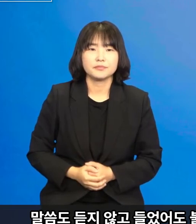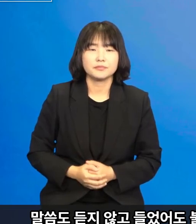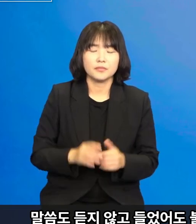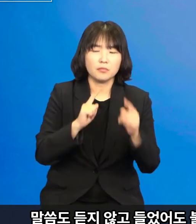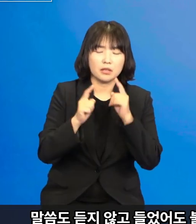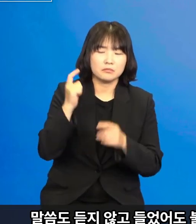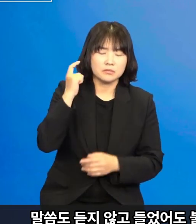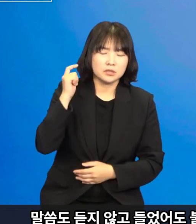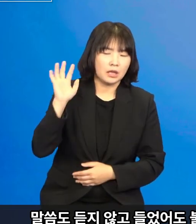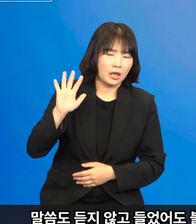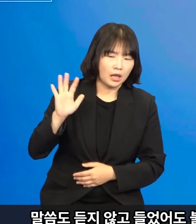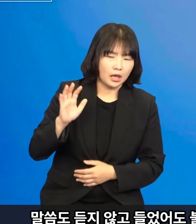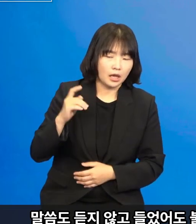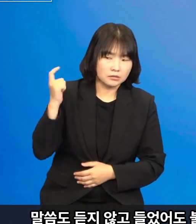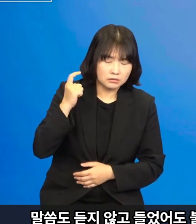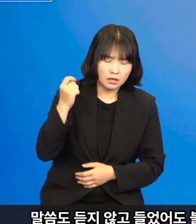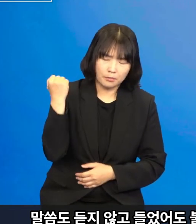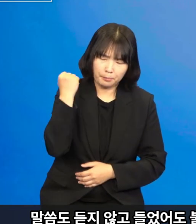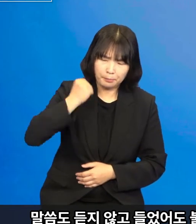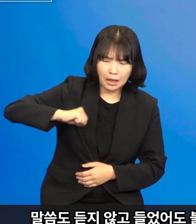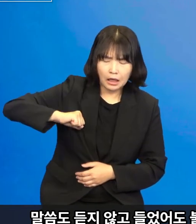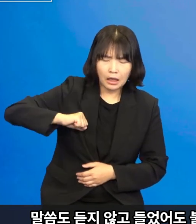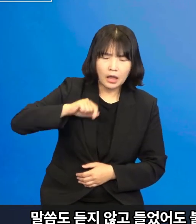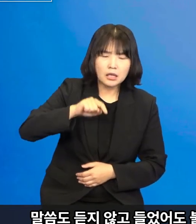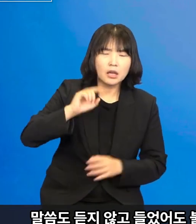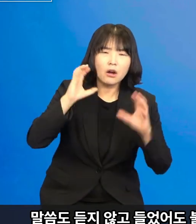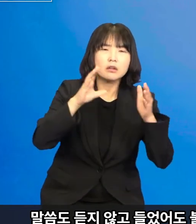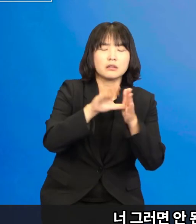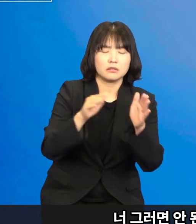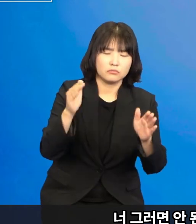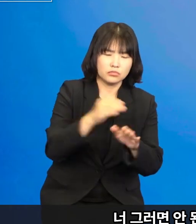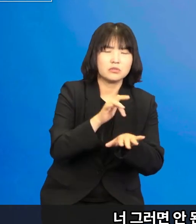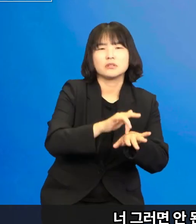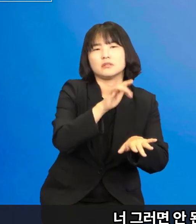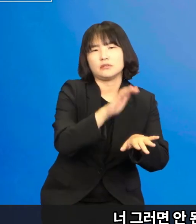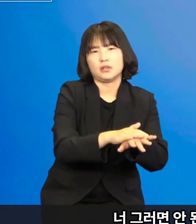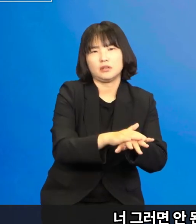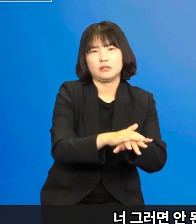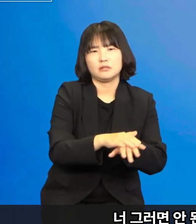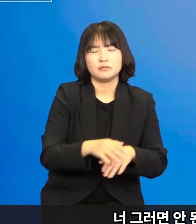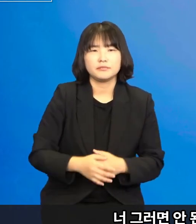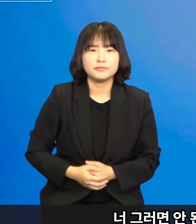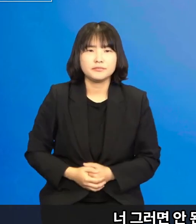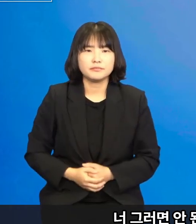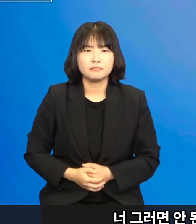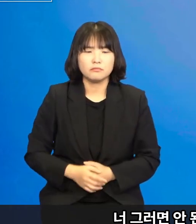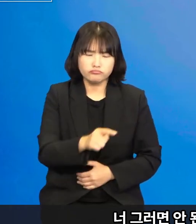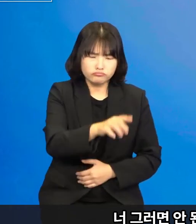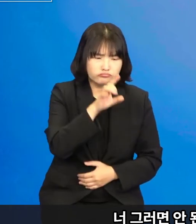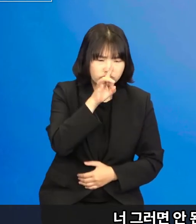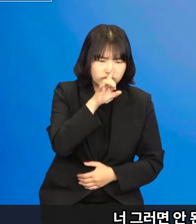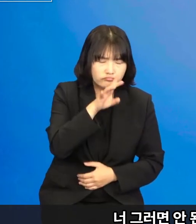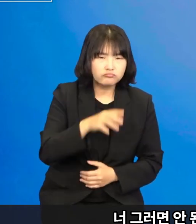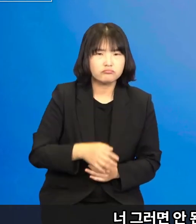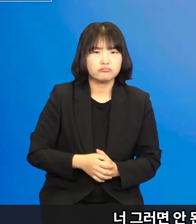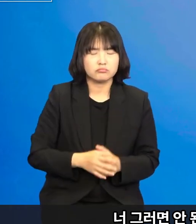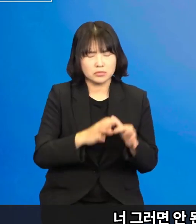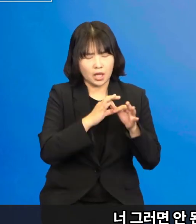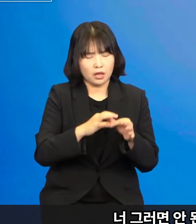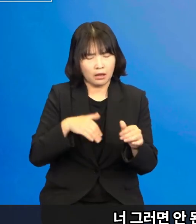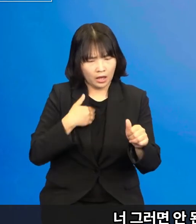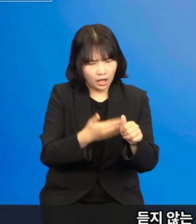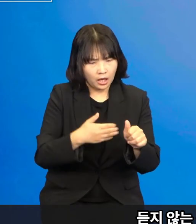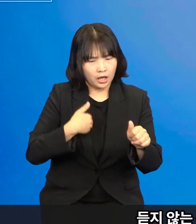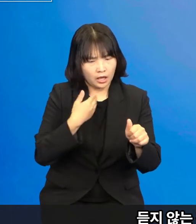듣지 않고 들었어도 불순종하는 것이 어릴 적부터 그랬어. 너 그러면 안 된다. 계속 얘기를